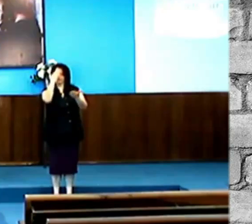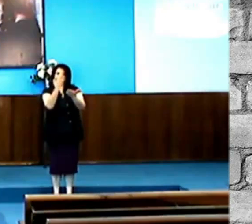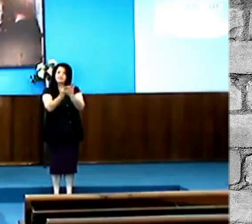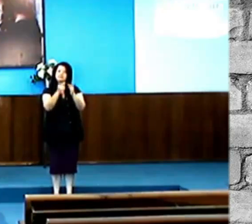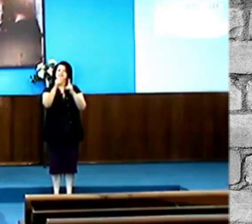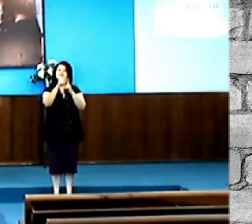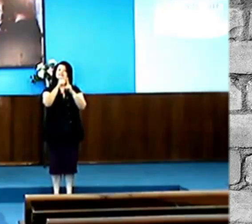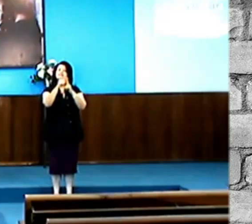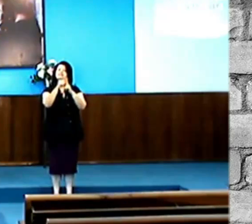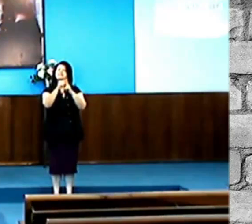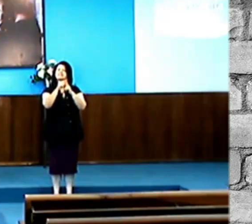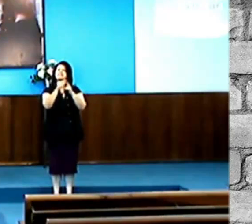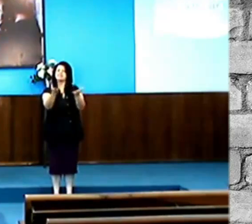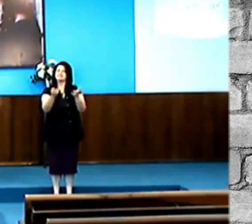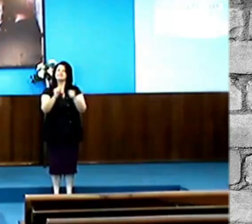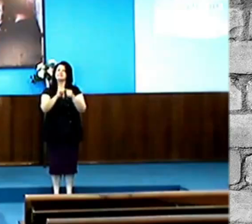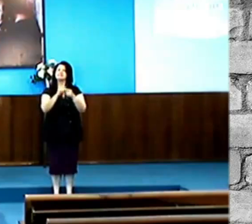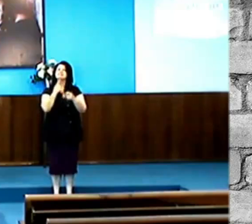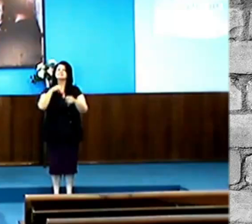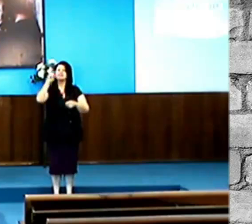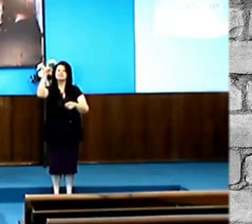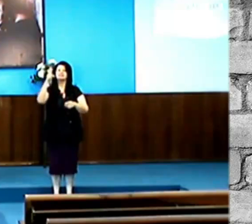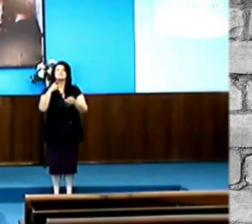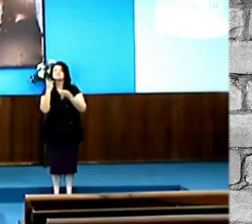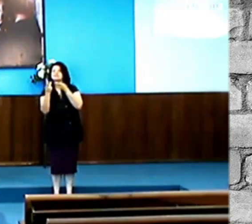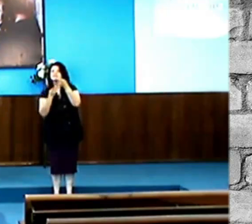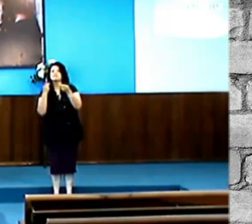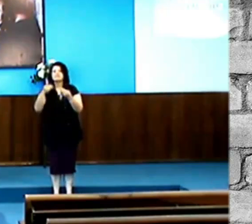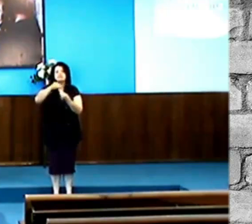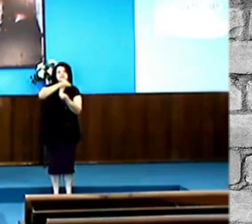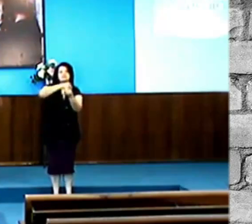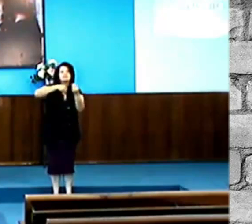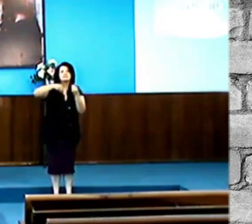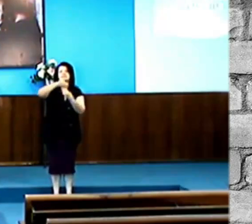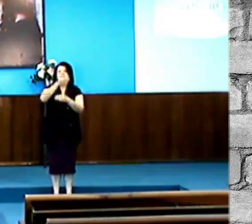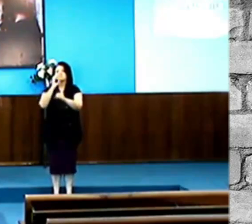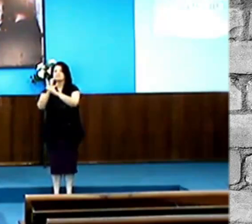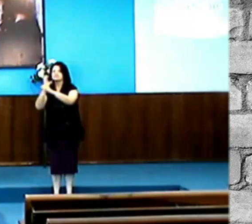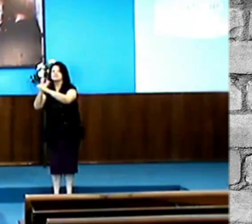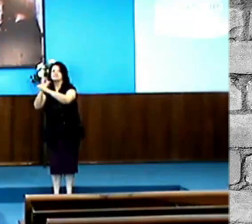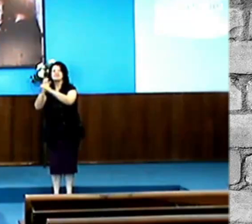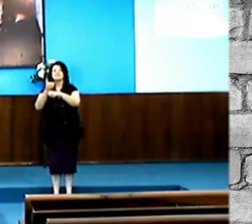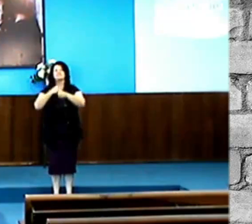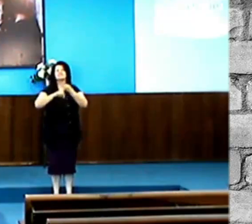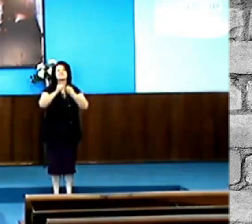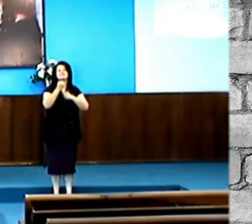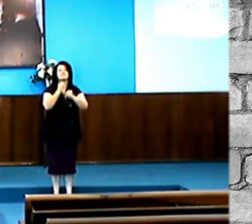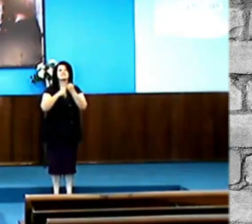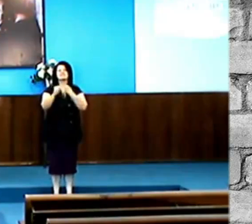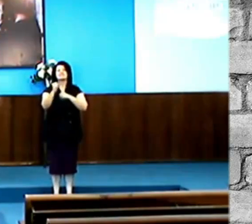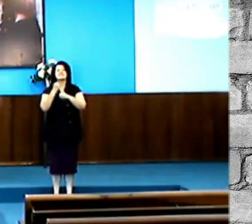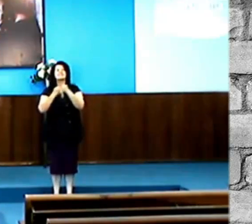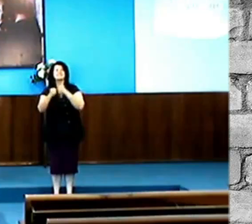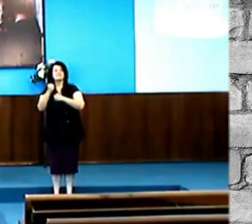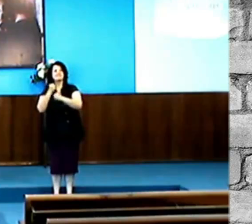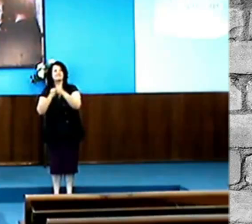nos coloca. E ela diz: falando entre vós com salmos, entoando e louvando de coração ao